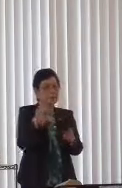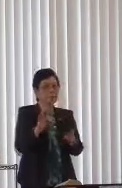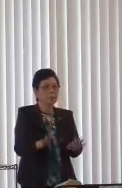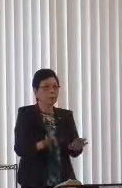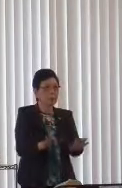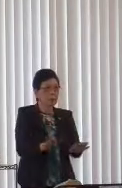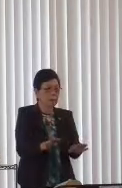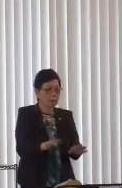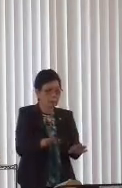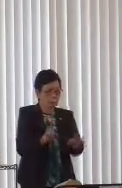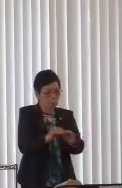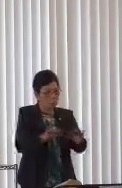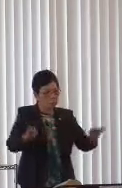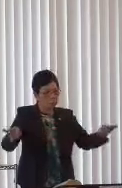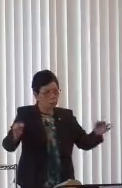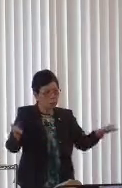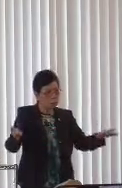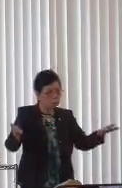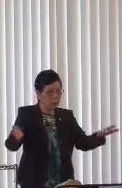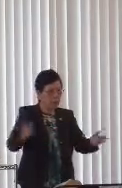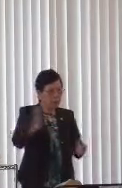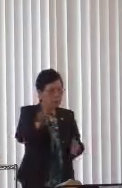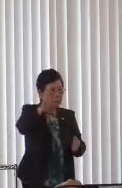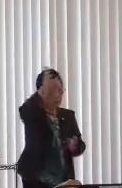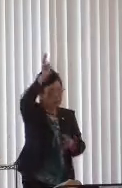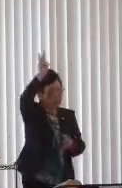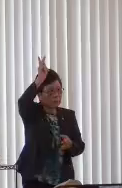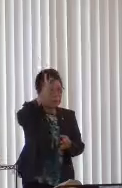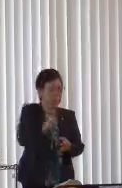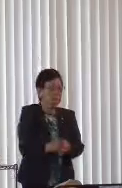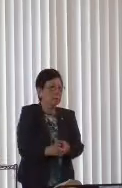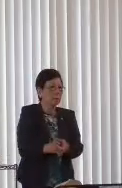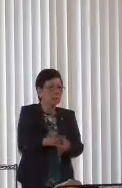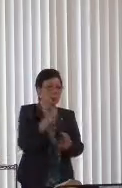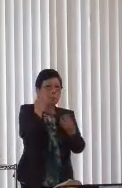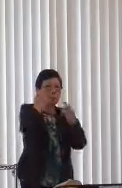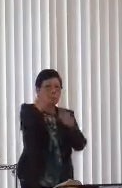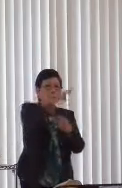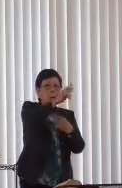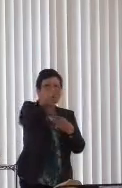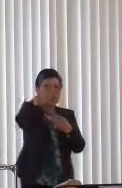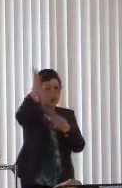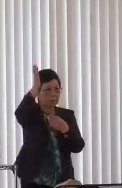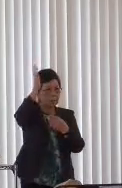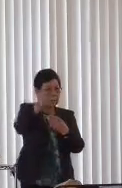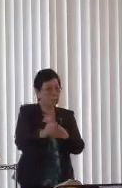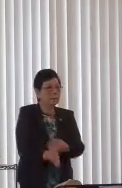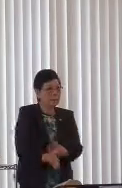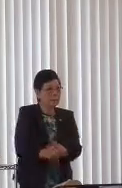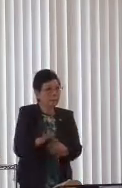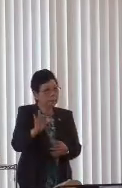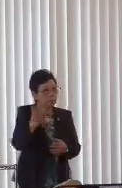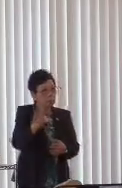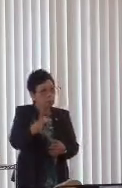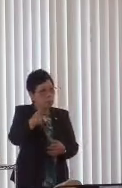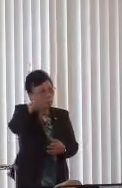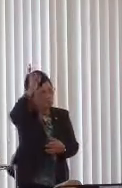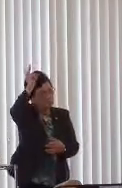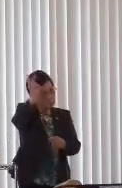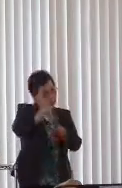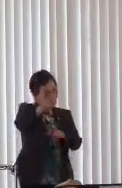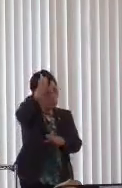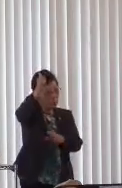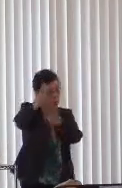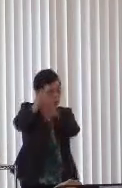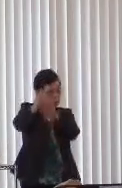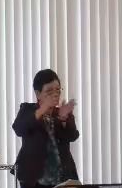今この地上に存在している神の国はもちろん目には見えませんし、この神の国の王であるイ